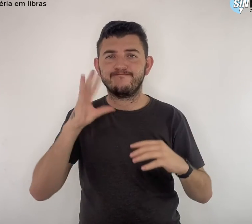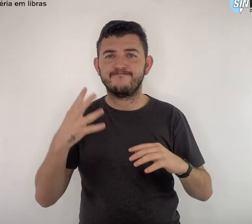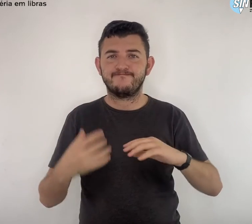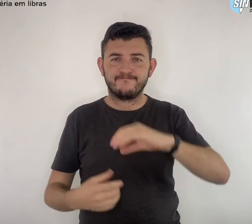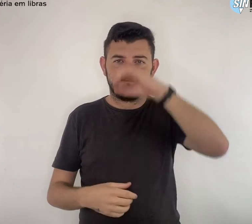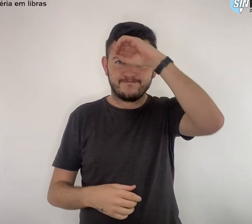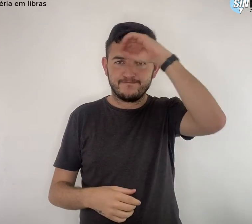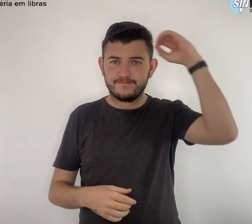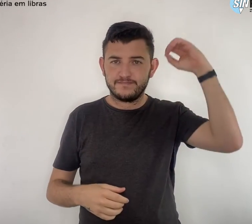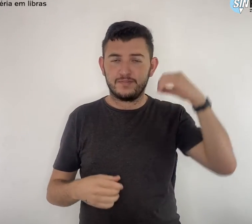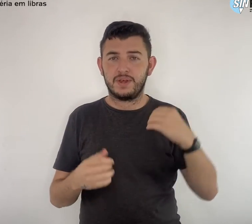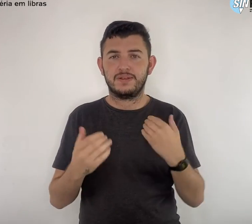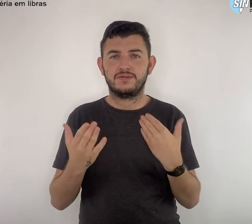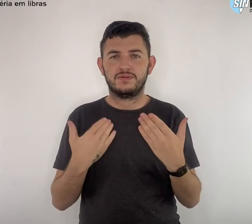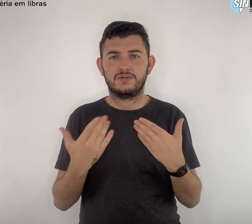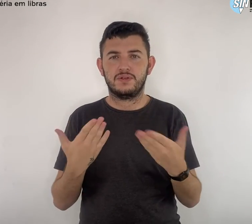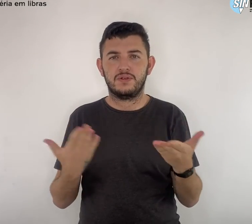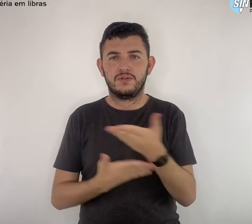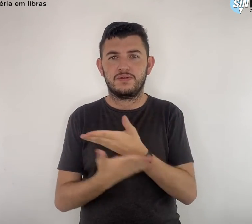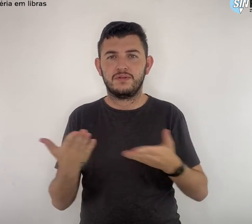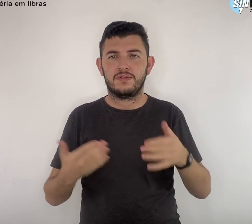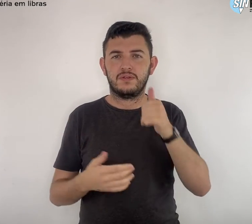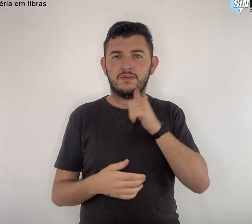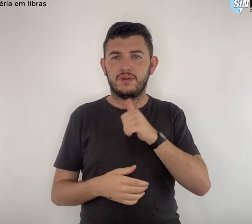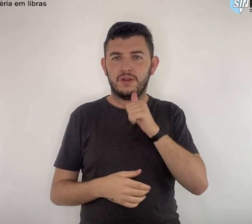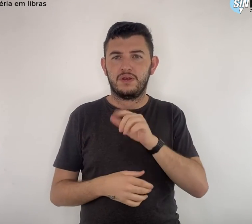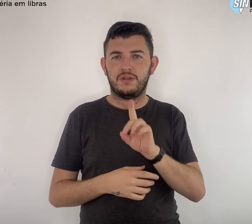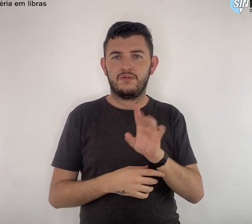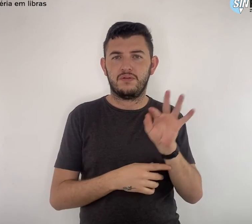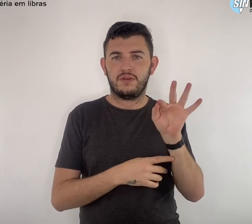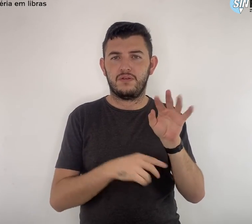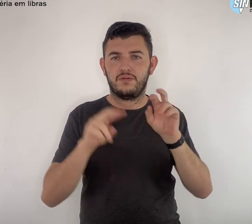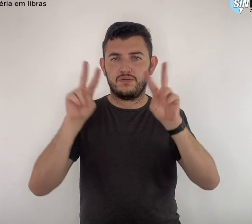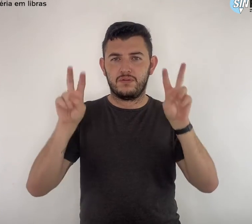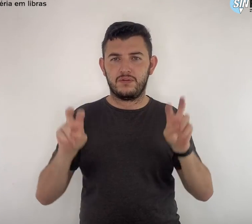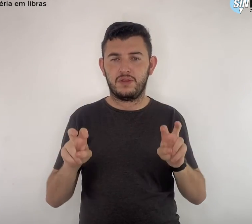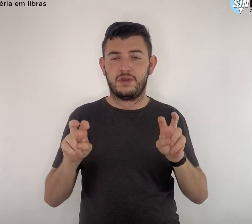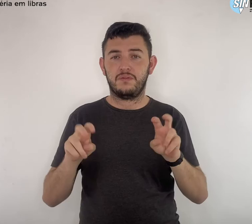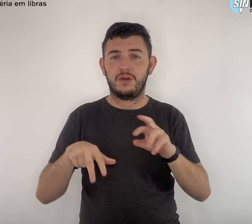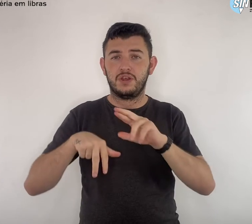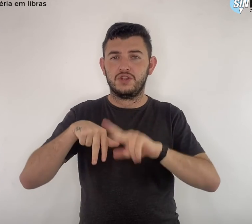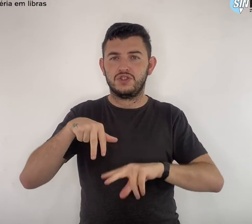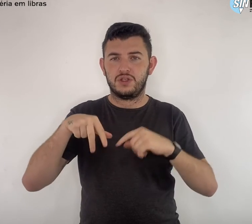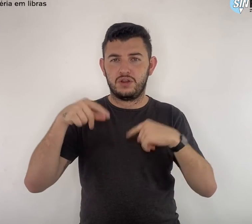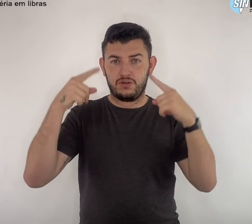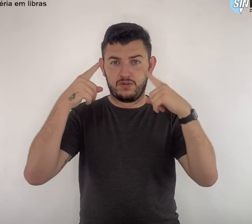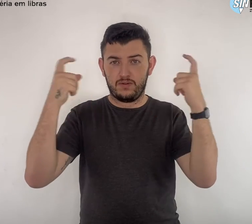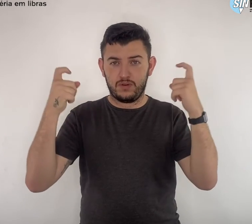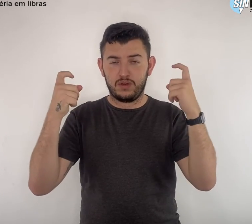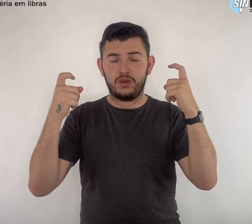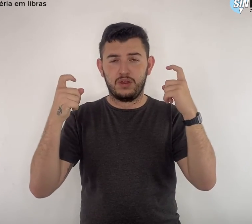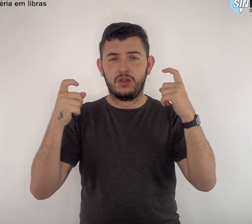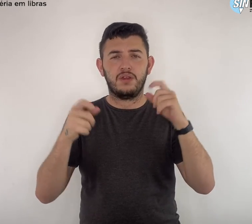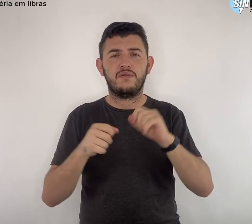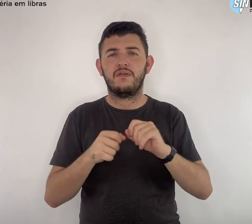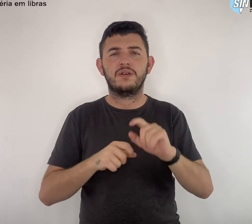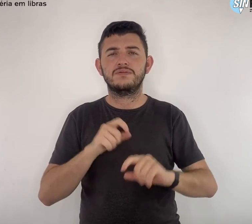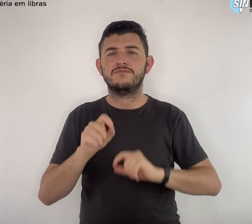agir. Para dialogar com as mulheres do Distrito Federal sobre violência de gênero e o que